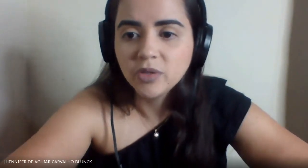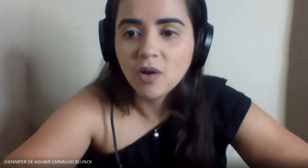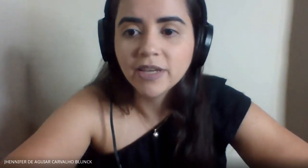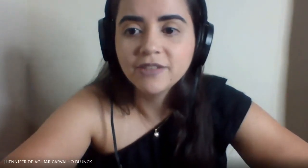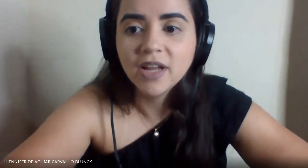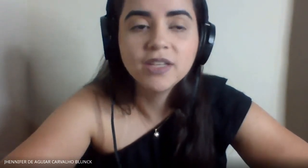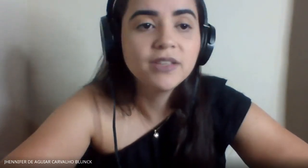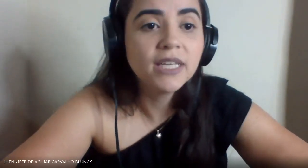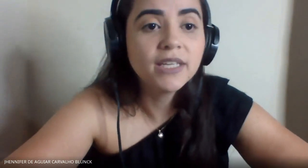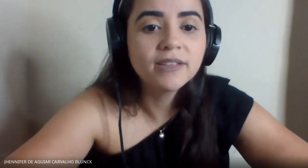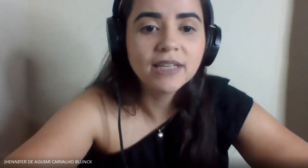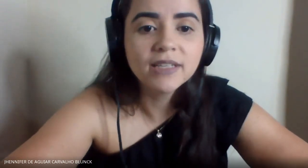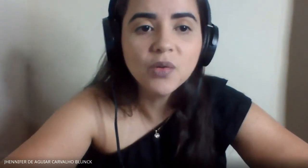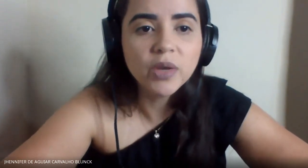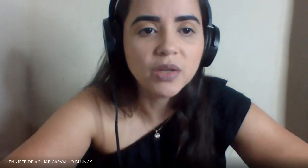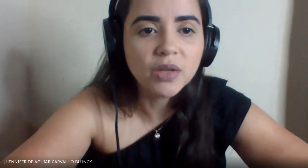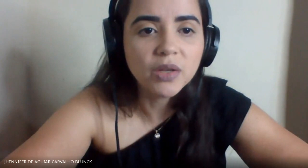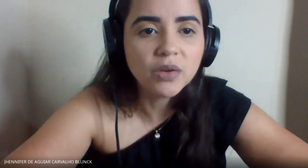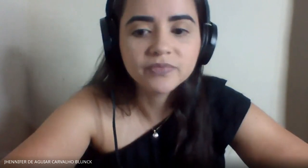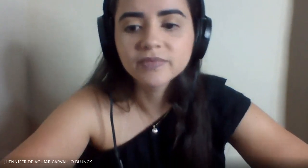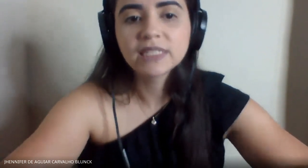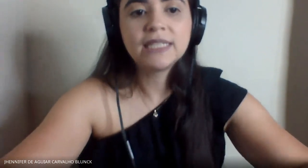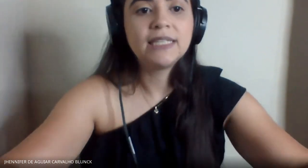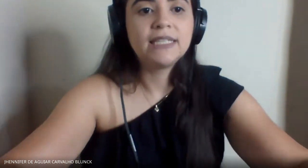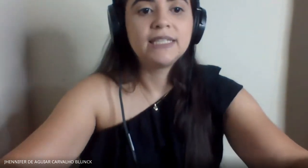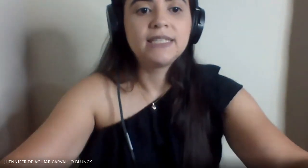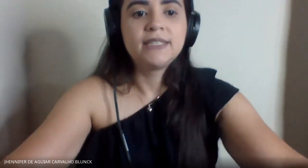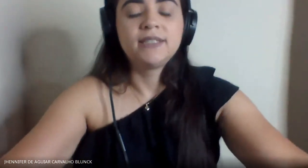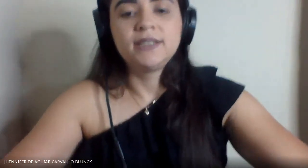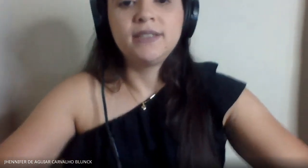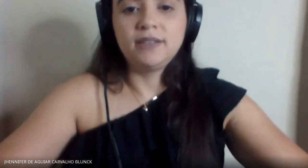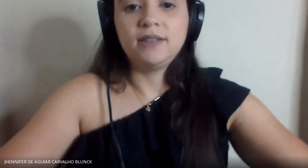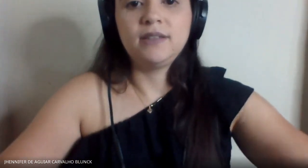Ó, o pessoal aqui tá falando que tá tranquilo.